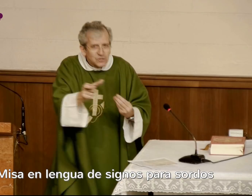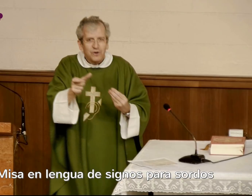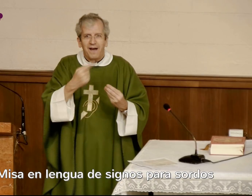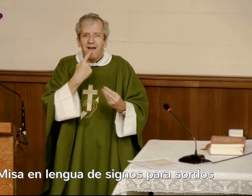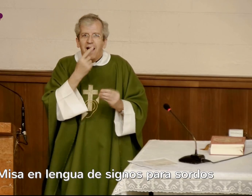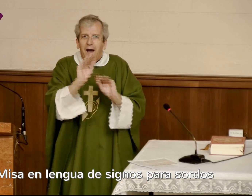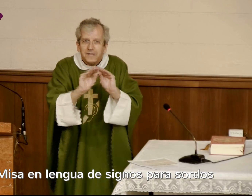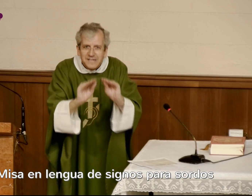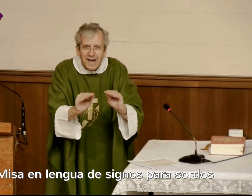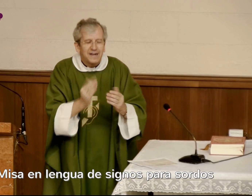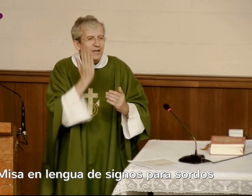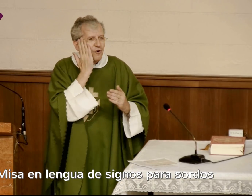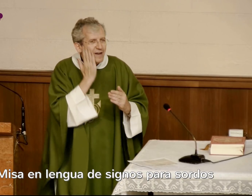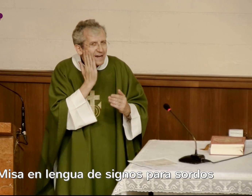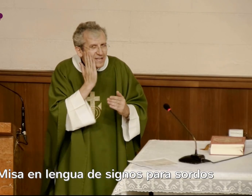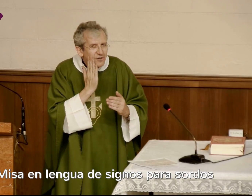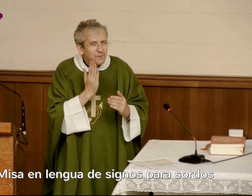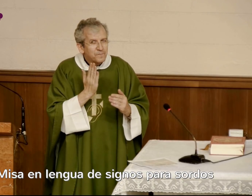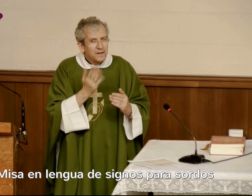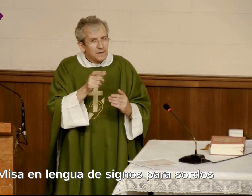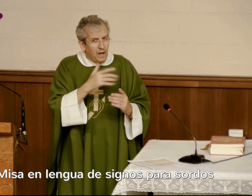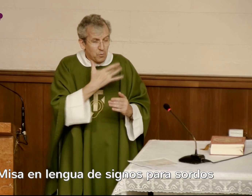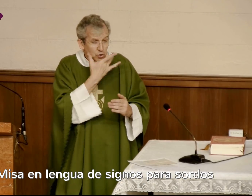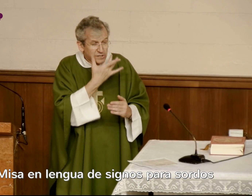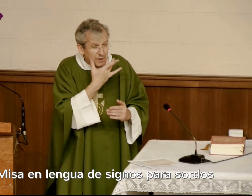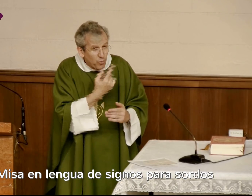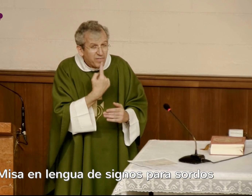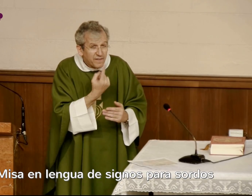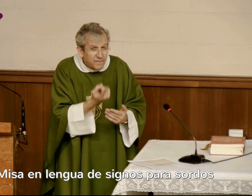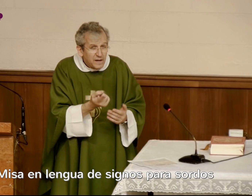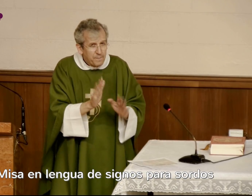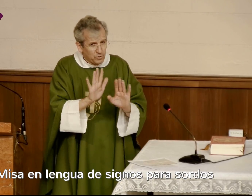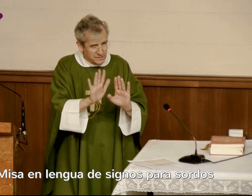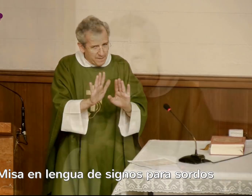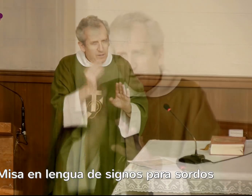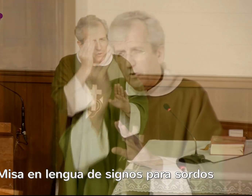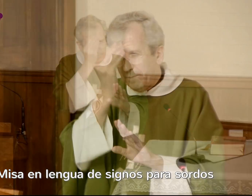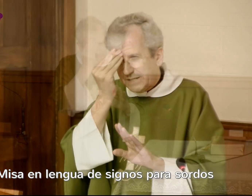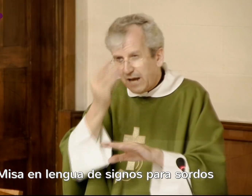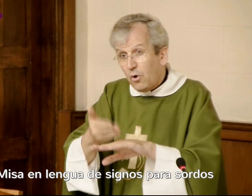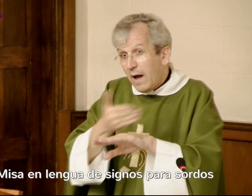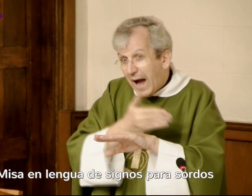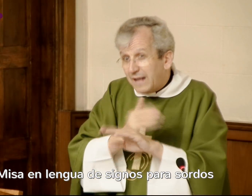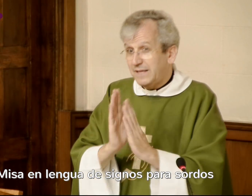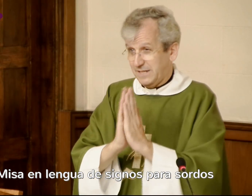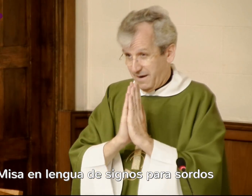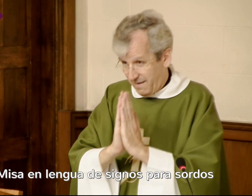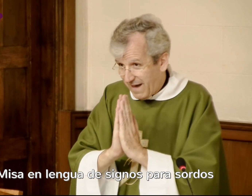persona, avisarle con cariño. A lo mejor nos da vergüenza decirle, pero saberlo, pensarlo, antes